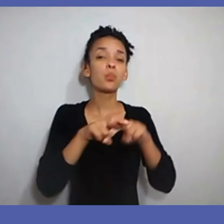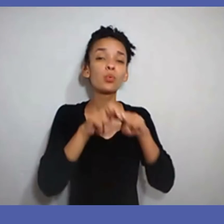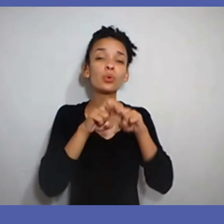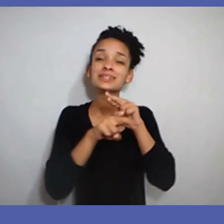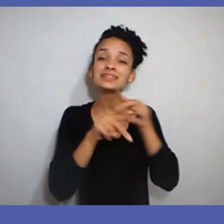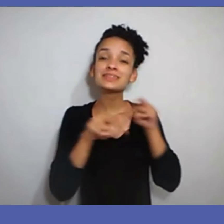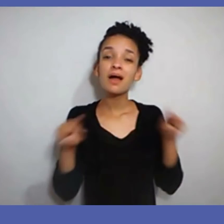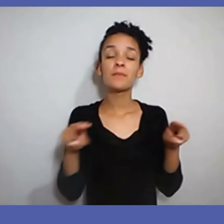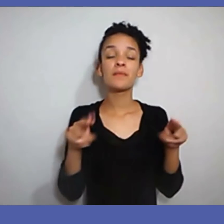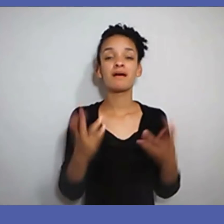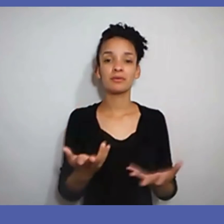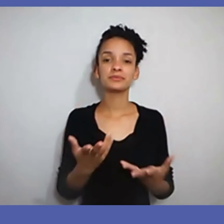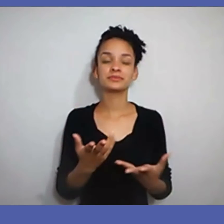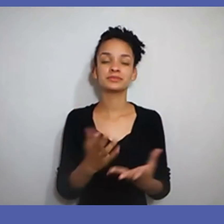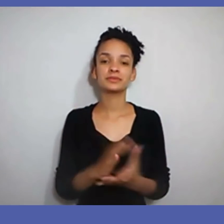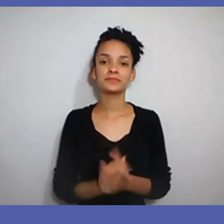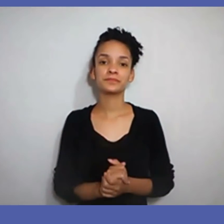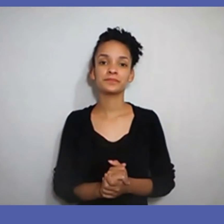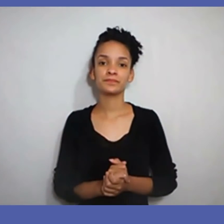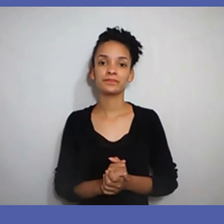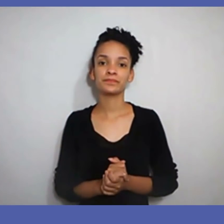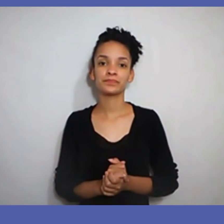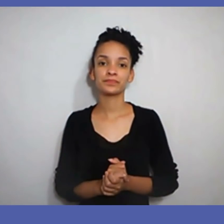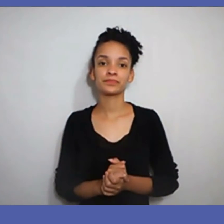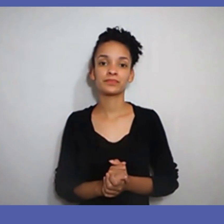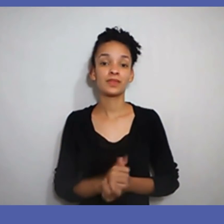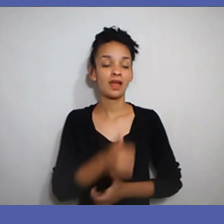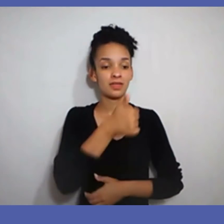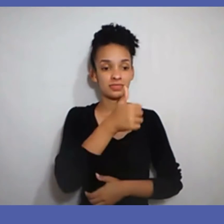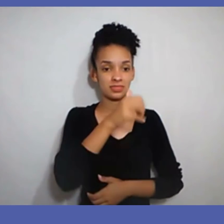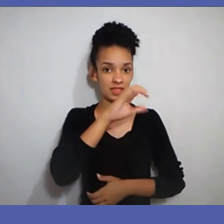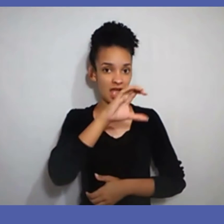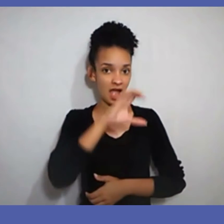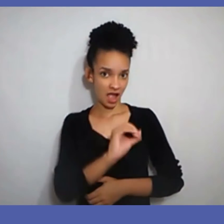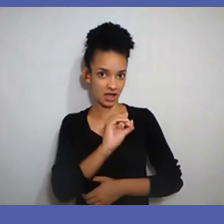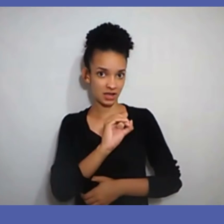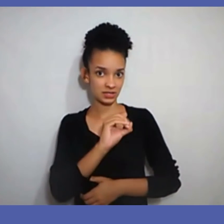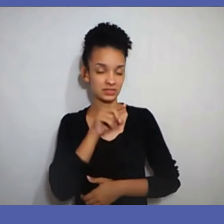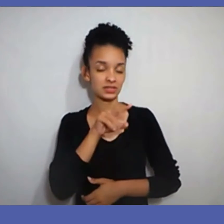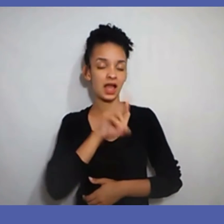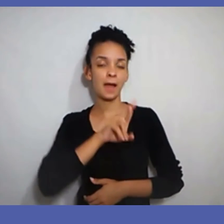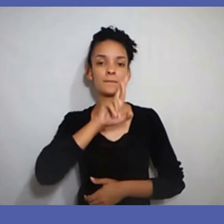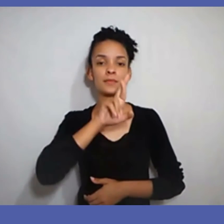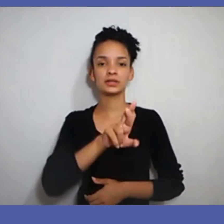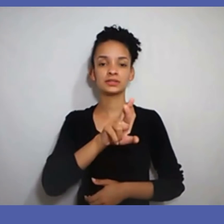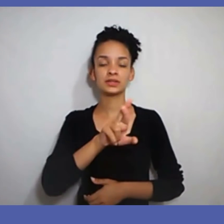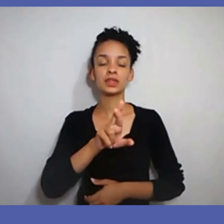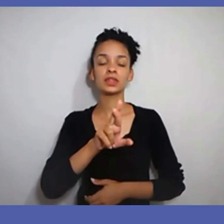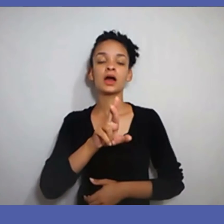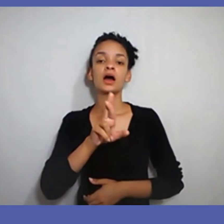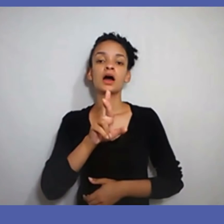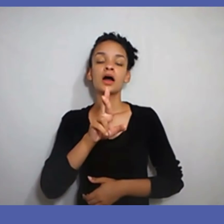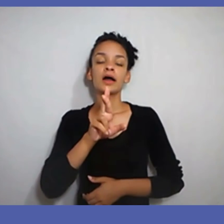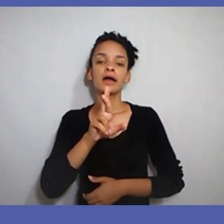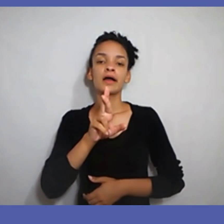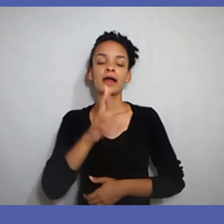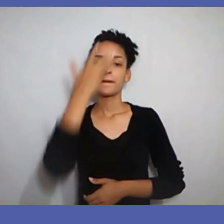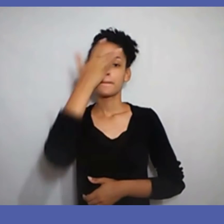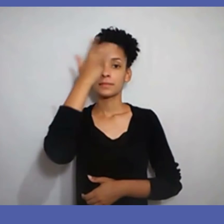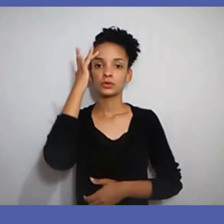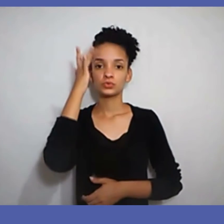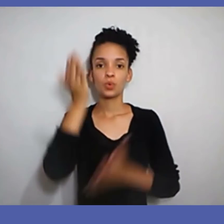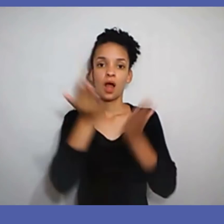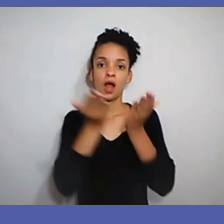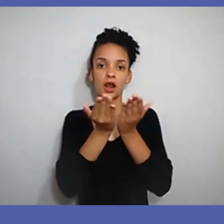10 são cristãos que já partiram para o Senhor, e ali o Senhor vai ver quem são